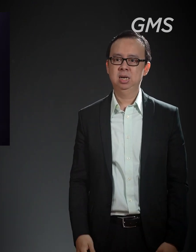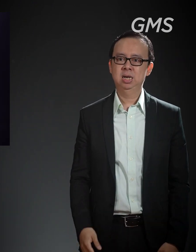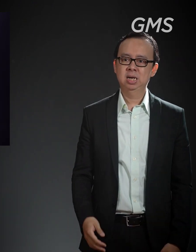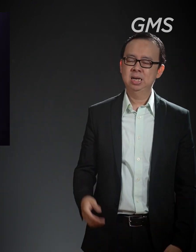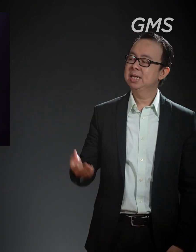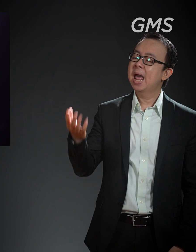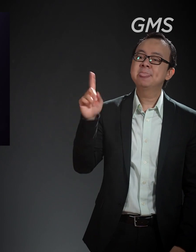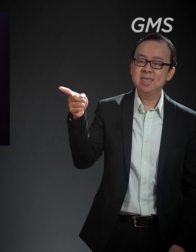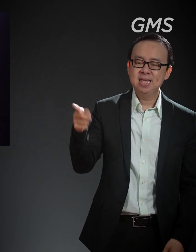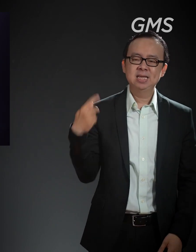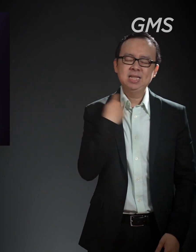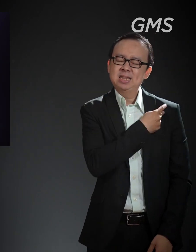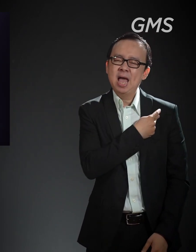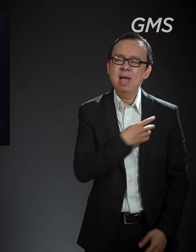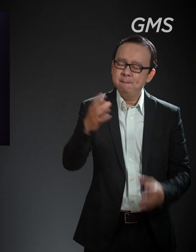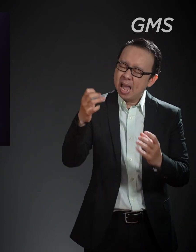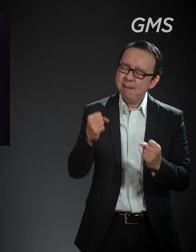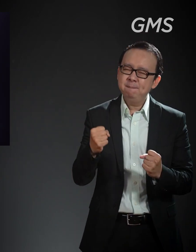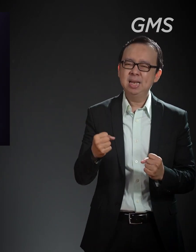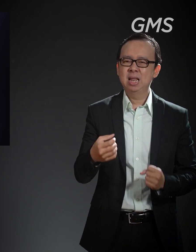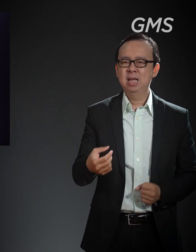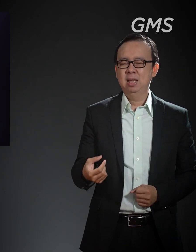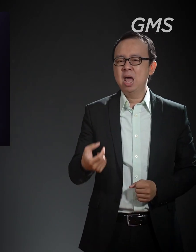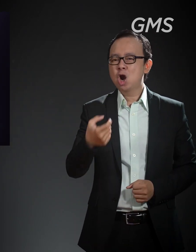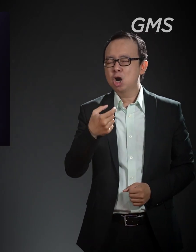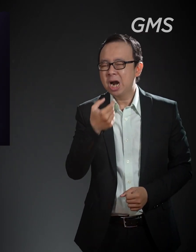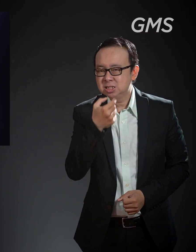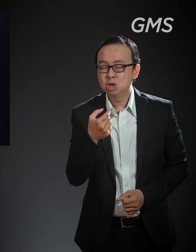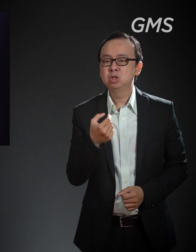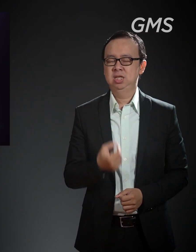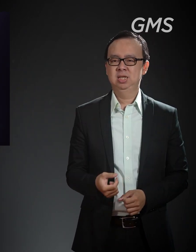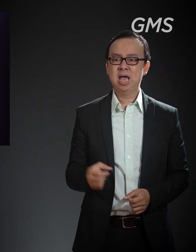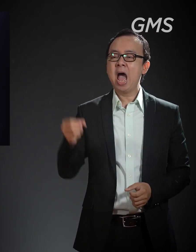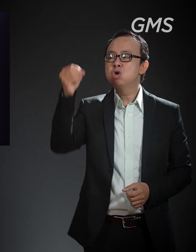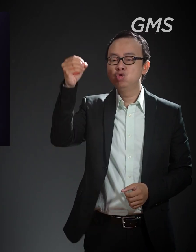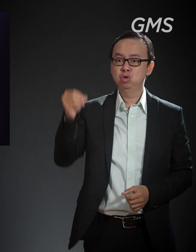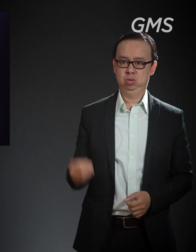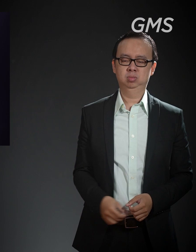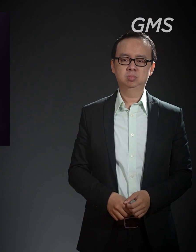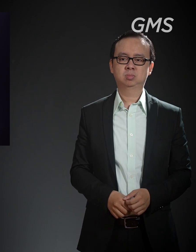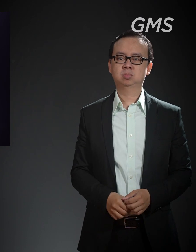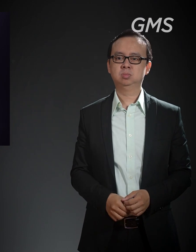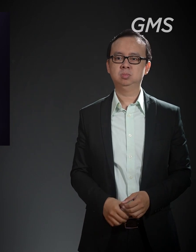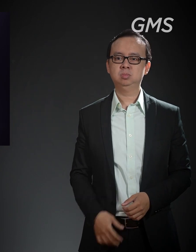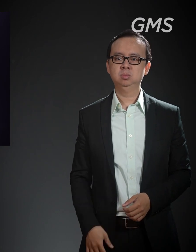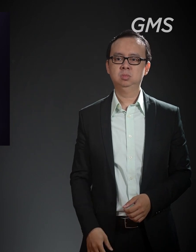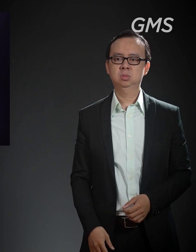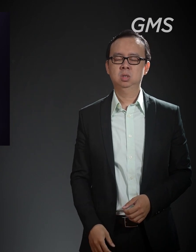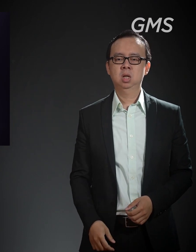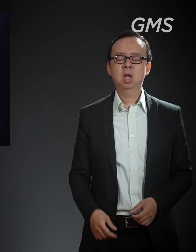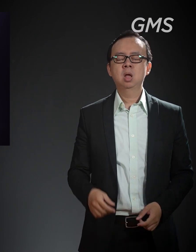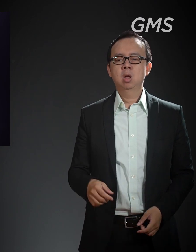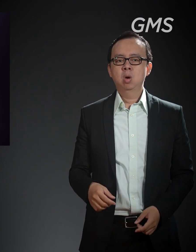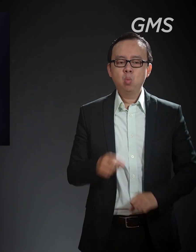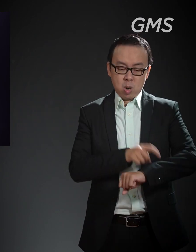Mari kita bersekutu dengan tubuh dan darah Yesus. Siapa mengambil perjamuan kudus ini sedang mengakui bahwa Yesus adalah